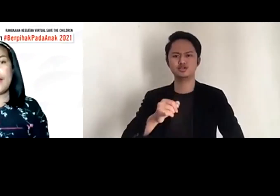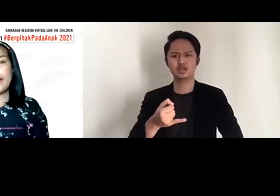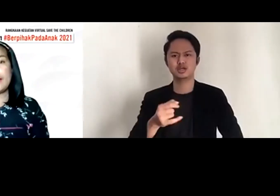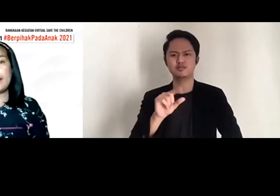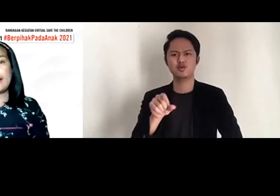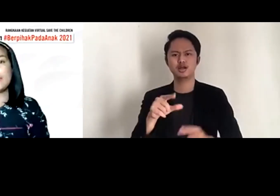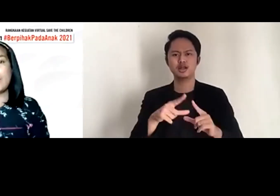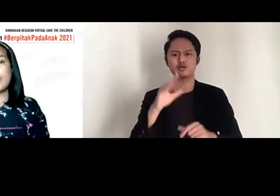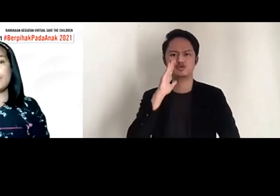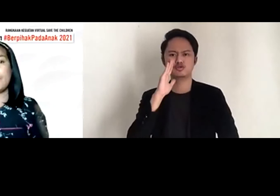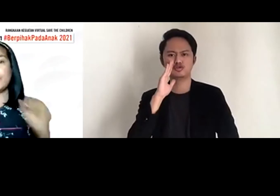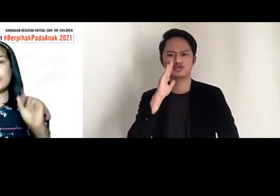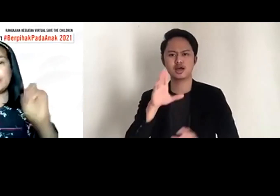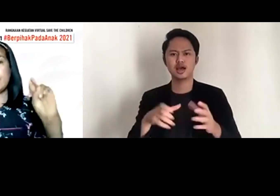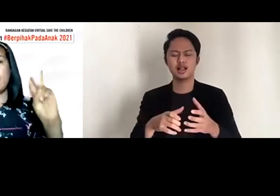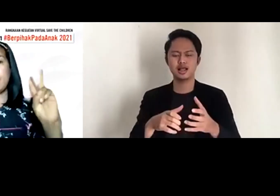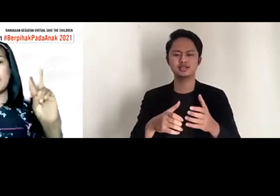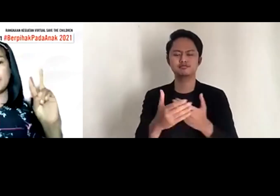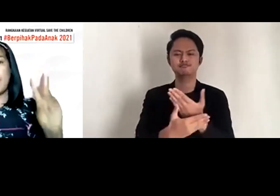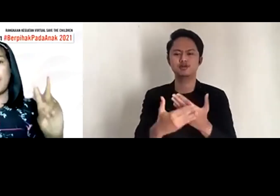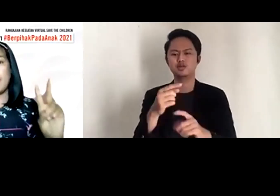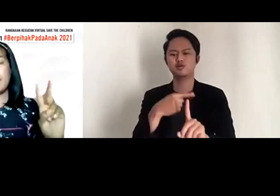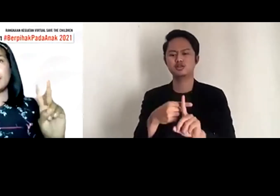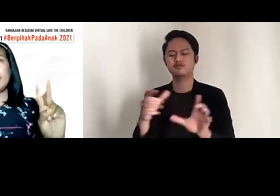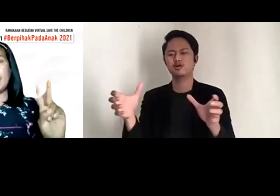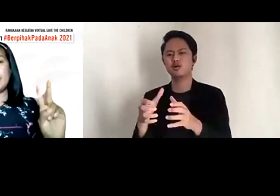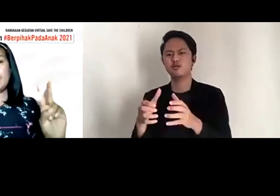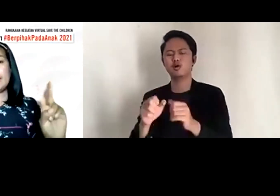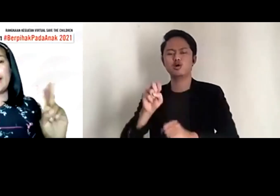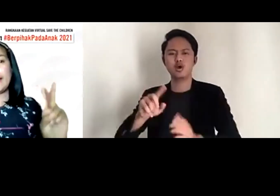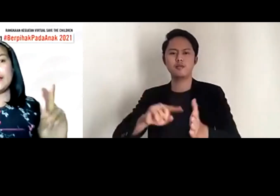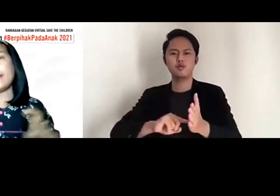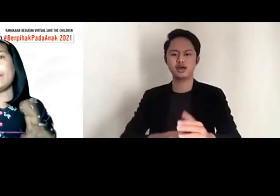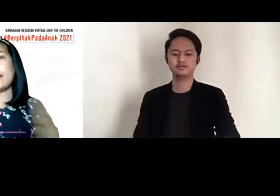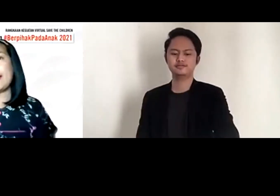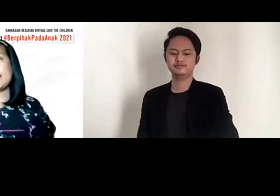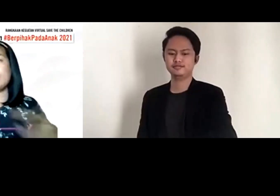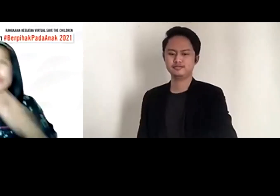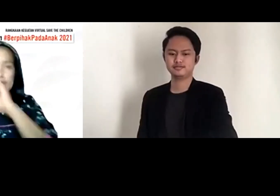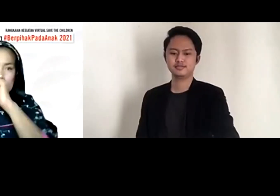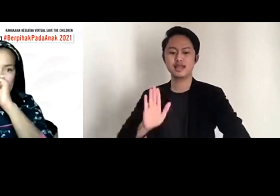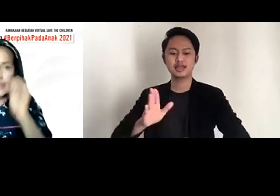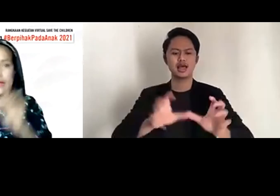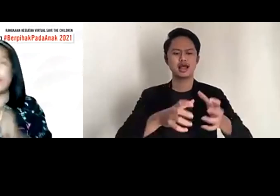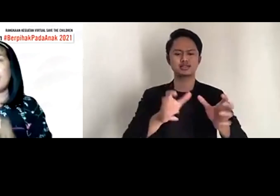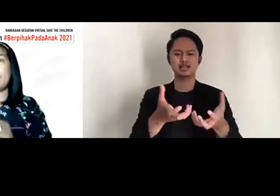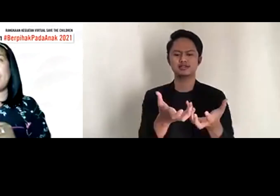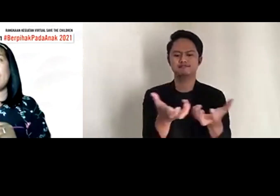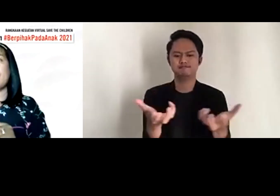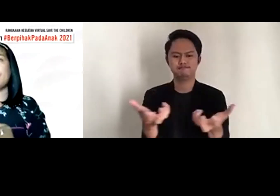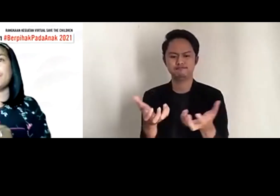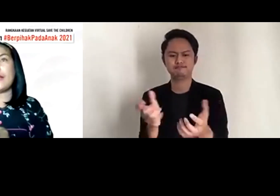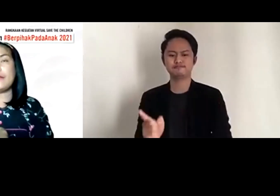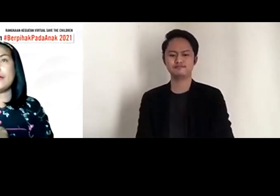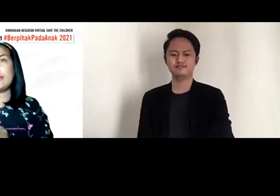akan mulai dengan kelas pengasuhan positif gelombang kedua. Dan itu nanti akan dibagi per kelas, itu secara teknis kami akan